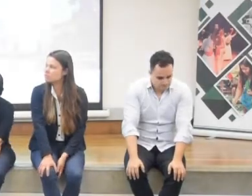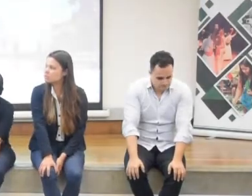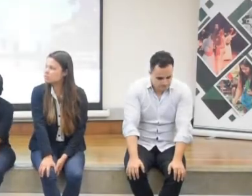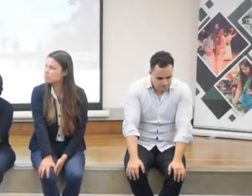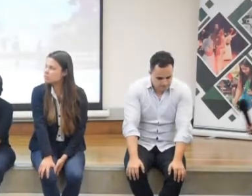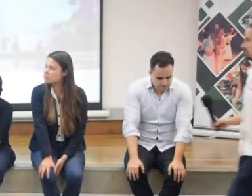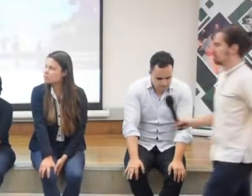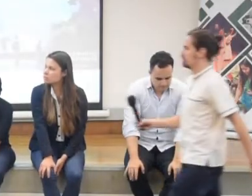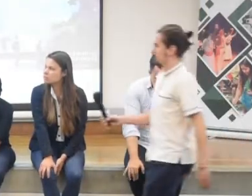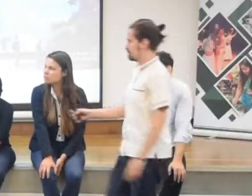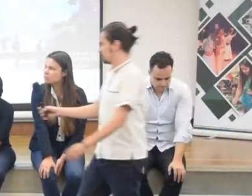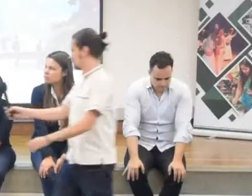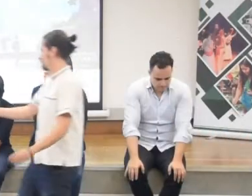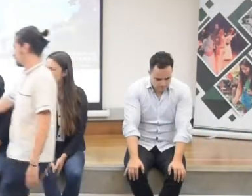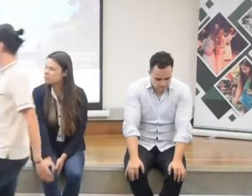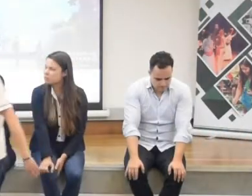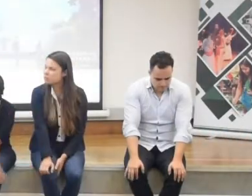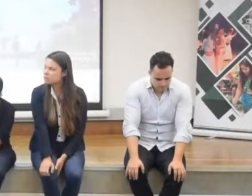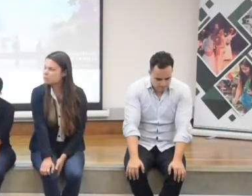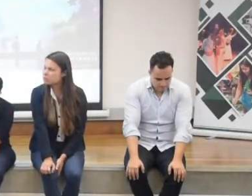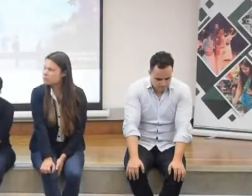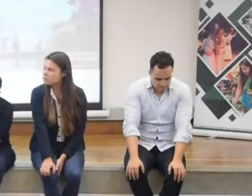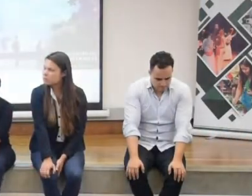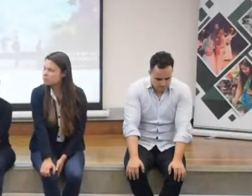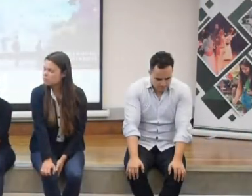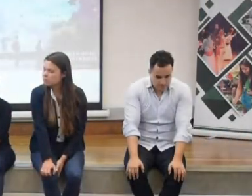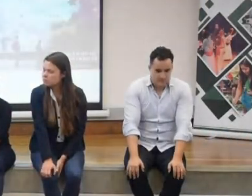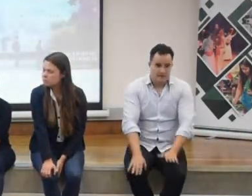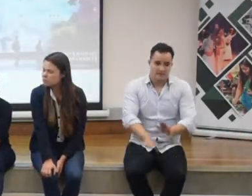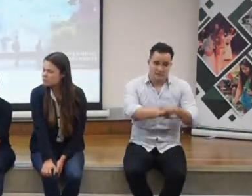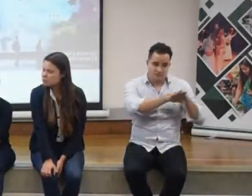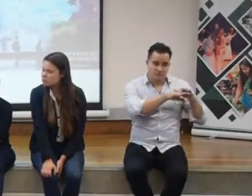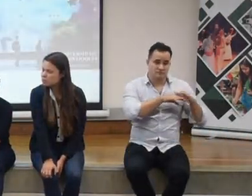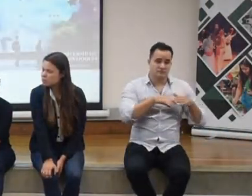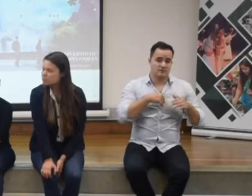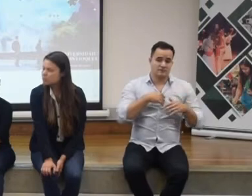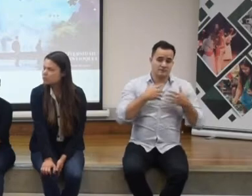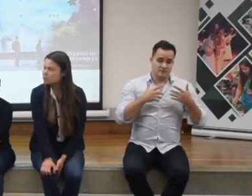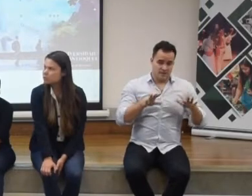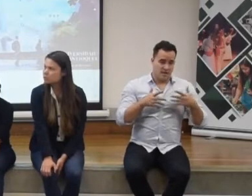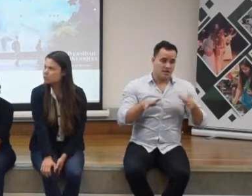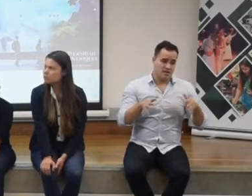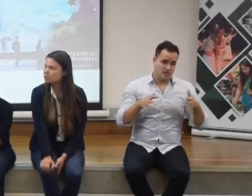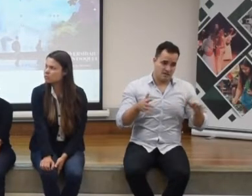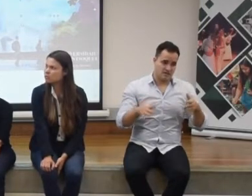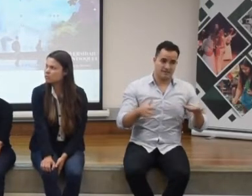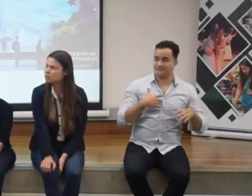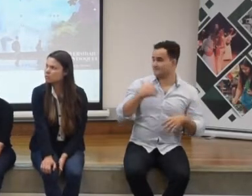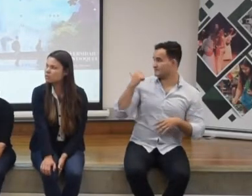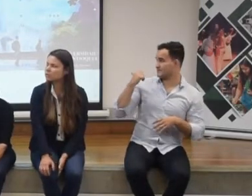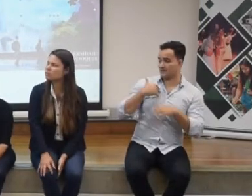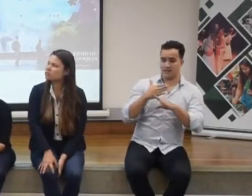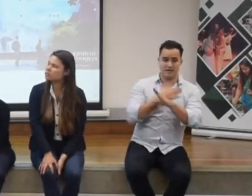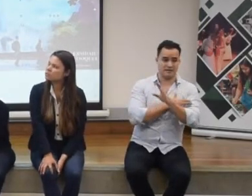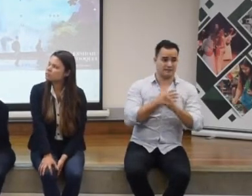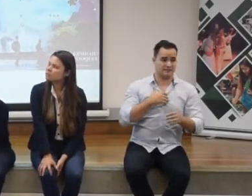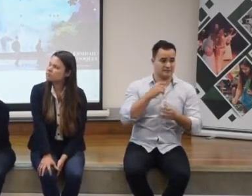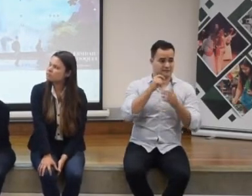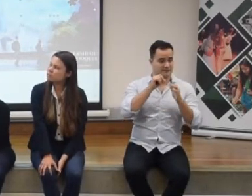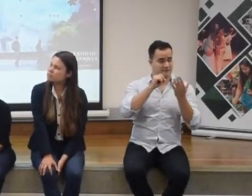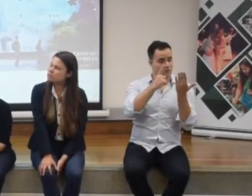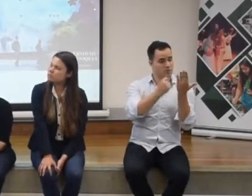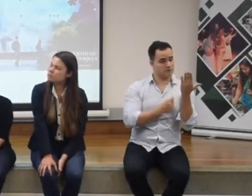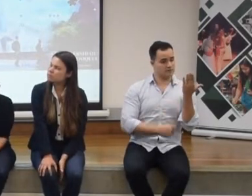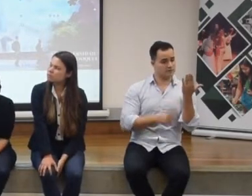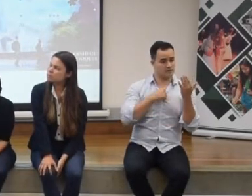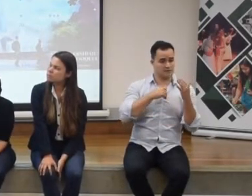ya está pues en parte hecho porque la universidad aplicó para esta encuesta que les mostraron en el estudio bajo las